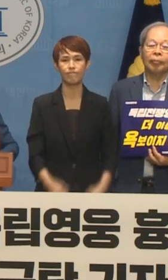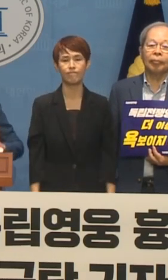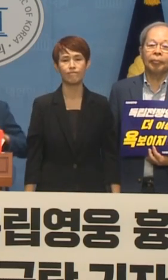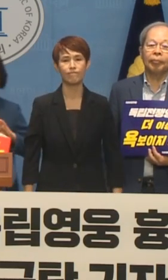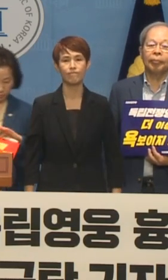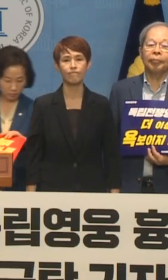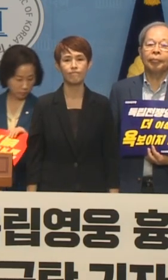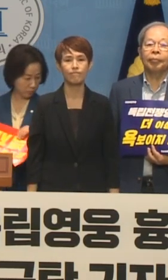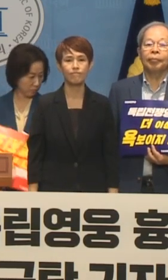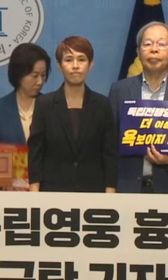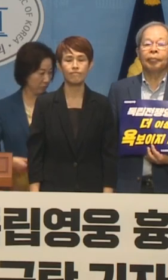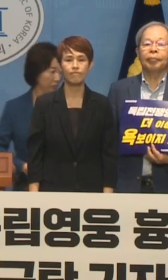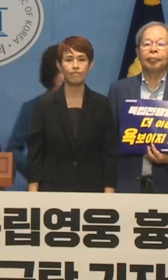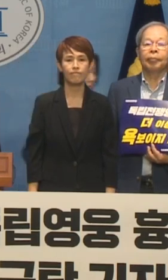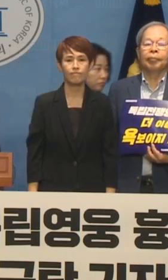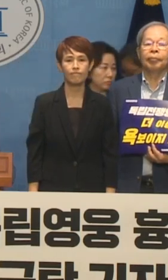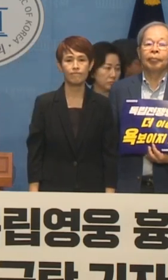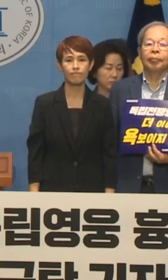이상입니다.